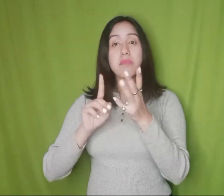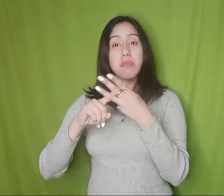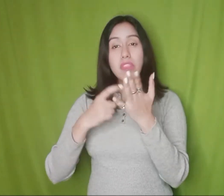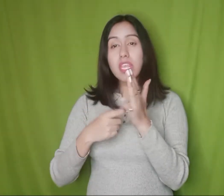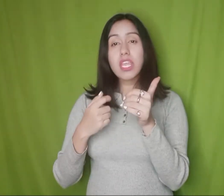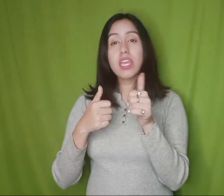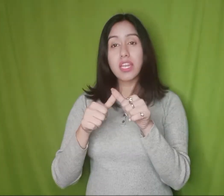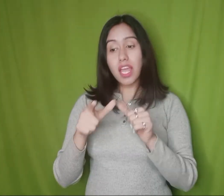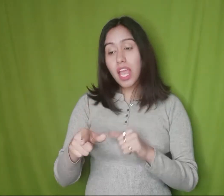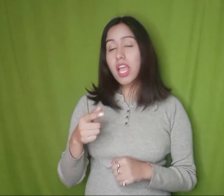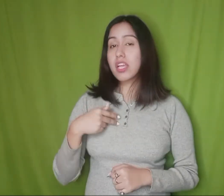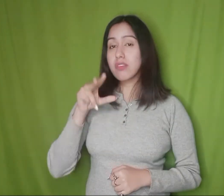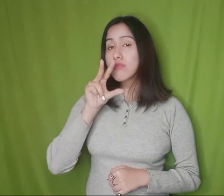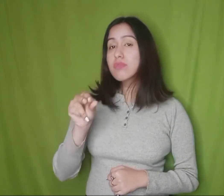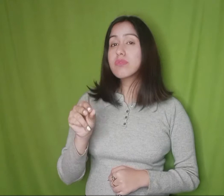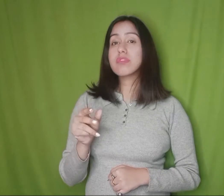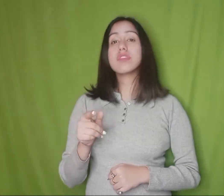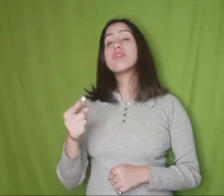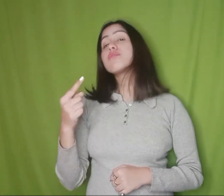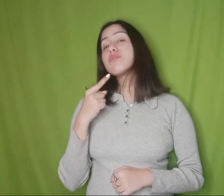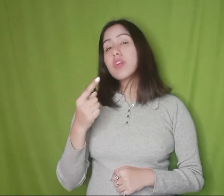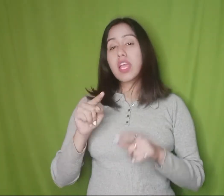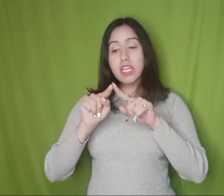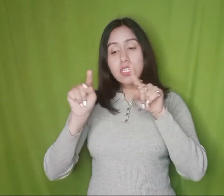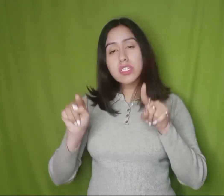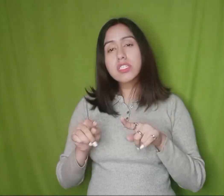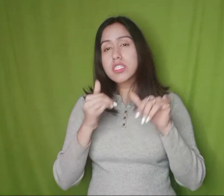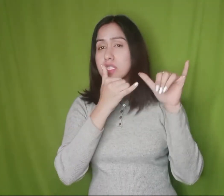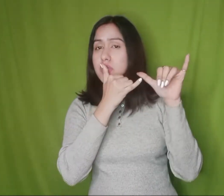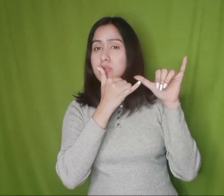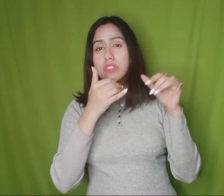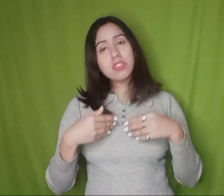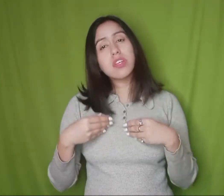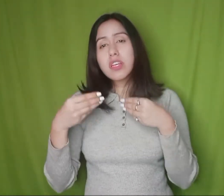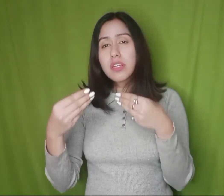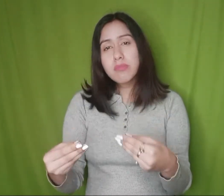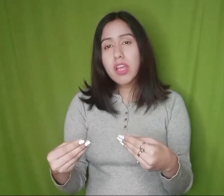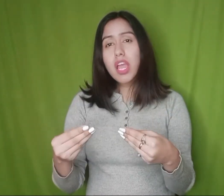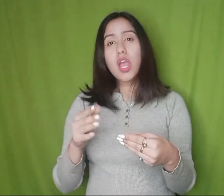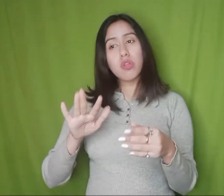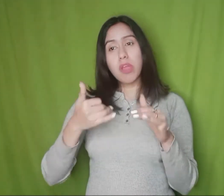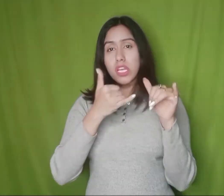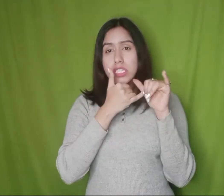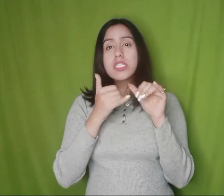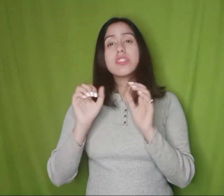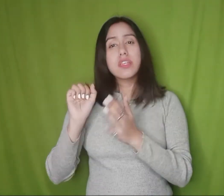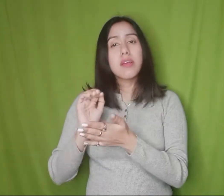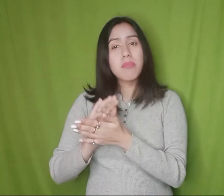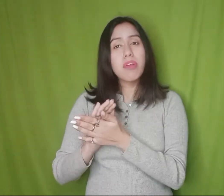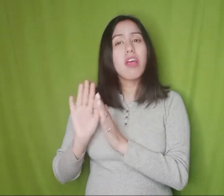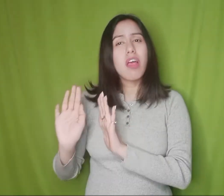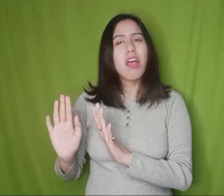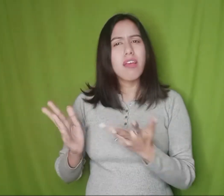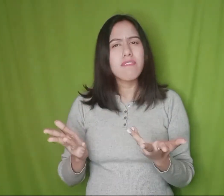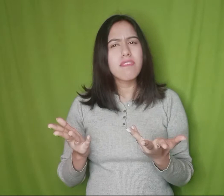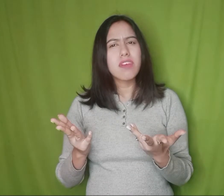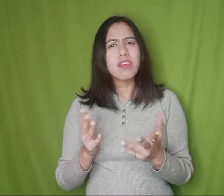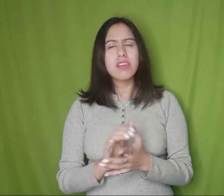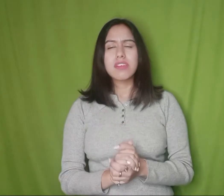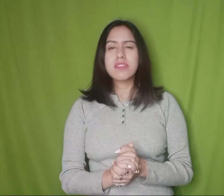पोती का नहीं। मीरा फिर बोल पड़ी, महाराज आप मुझे ये मूर्ति दे देंगे तो आपके पास कृष्णा नहीं रहेंगे। रानी साहब